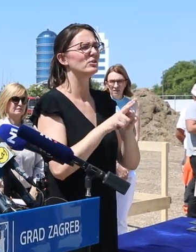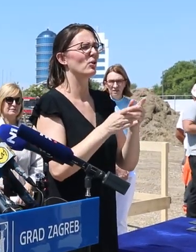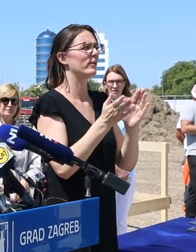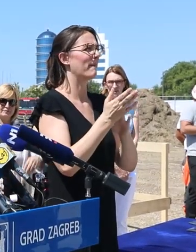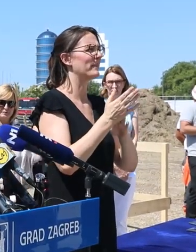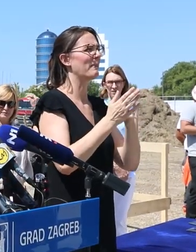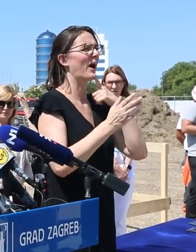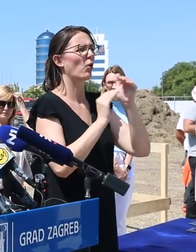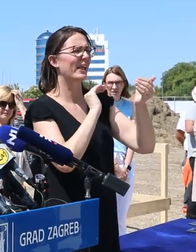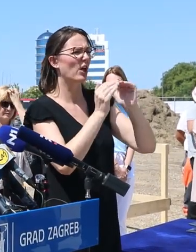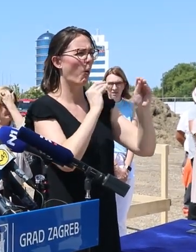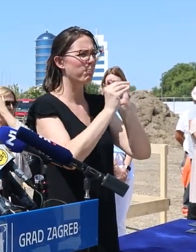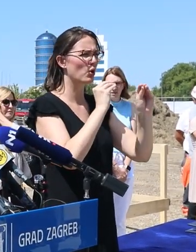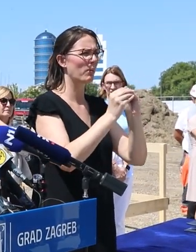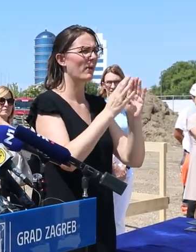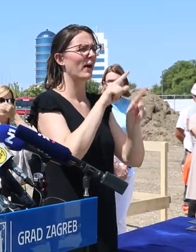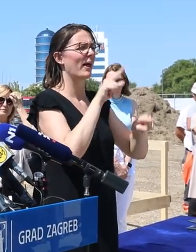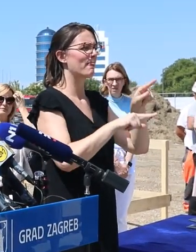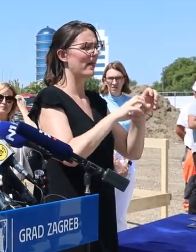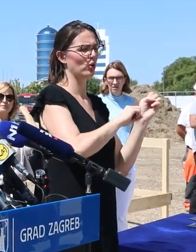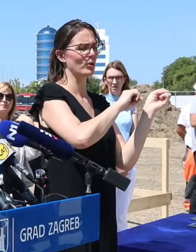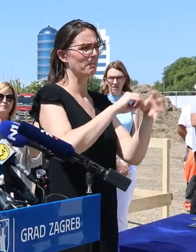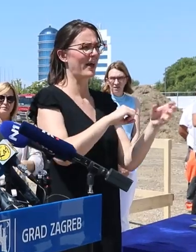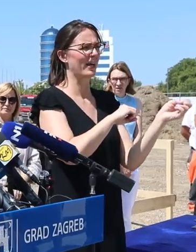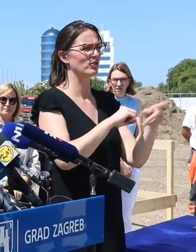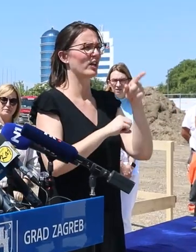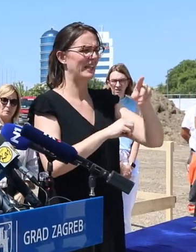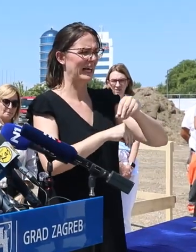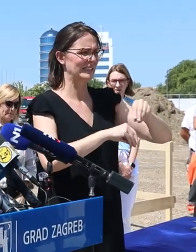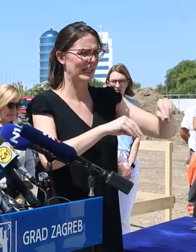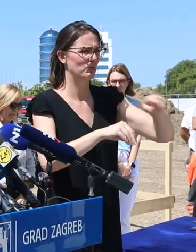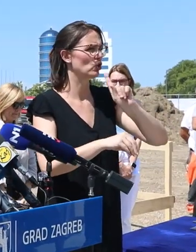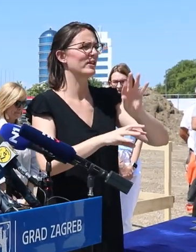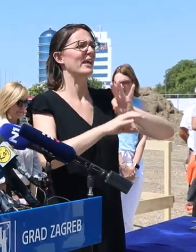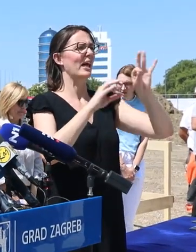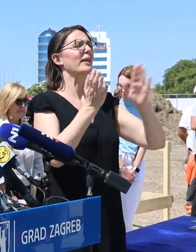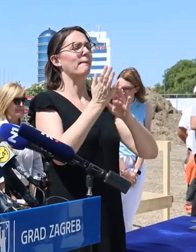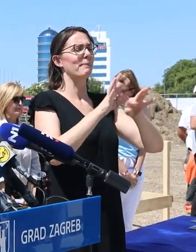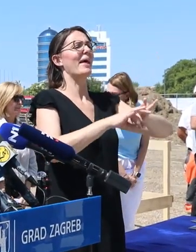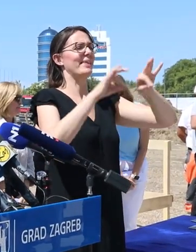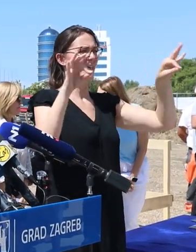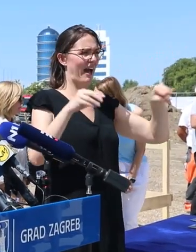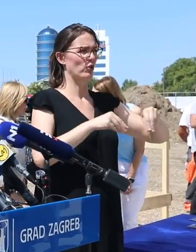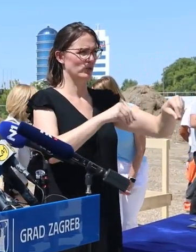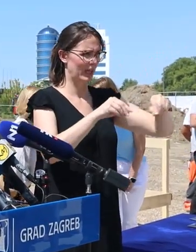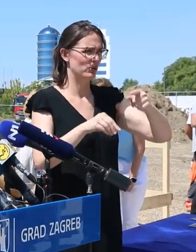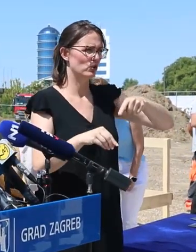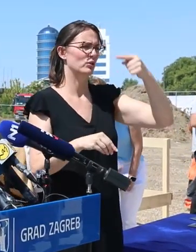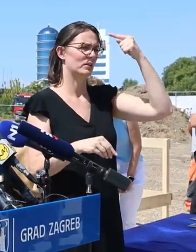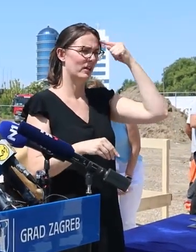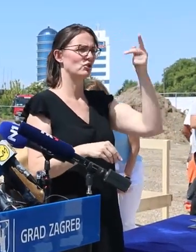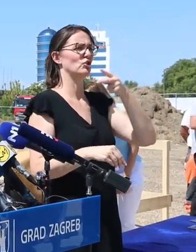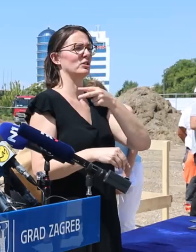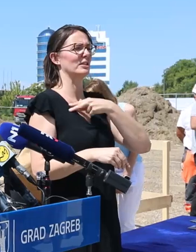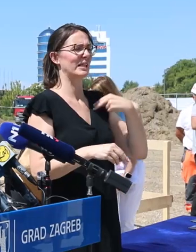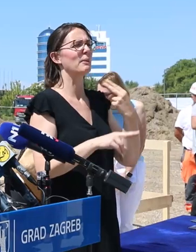su imovinsko-pravni sporovi, kada neko ostavlja otpad na zemljištu koje nije javno. Jer kada je javno zemljište, onda